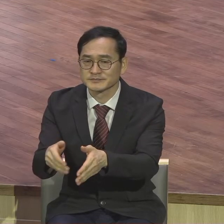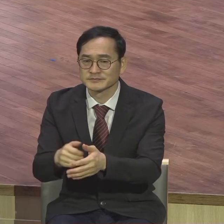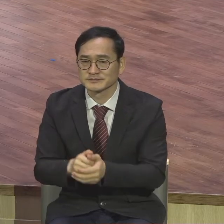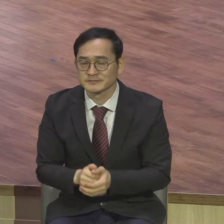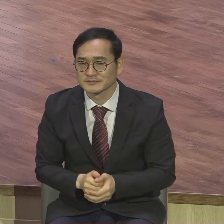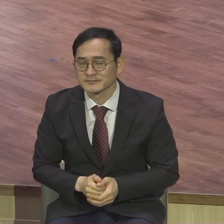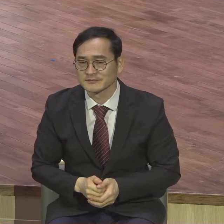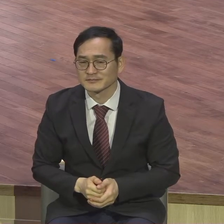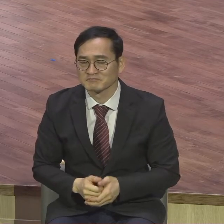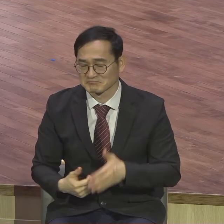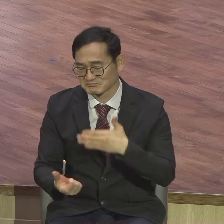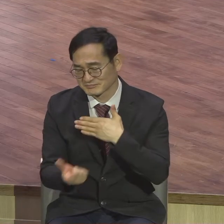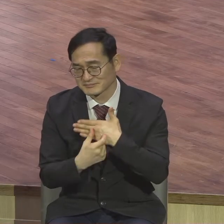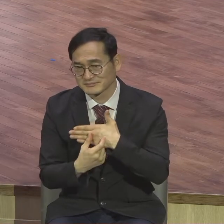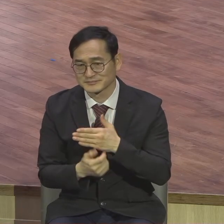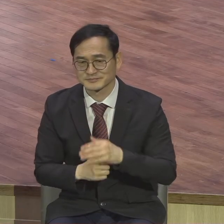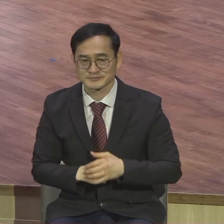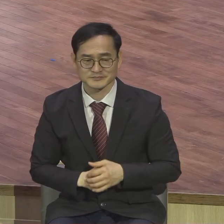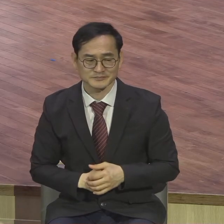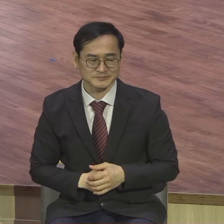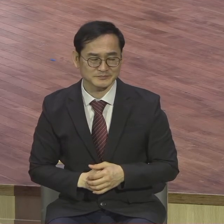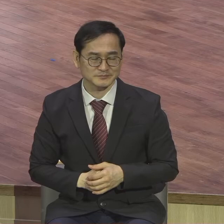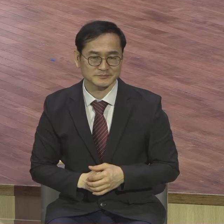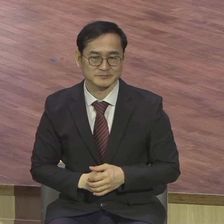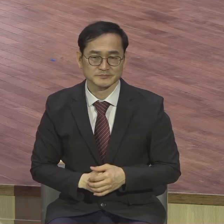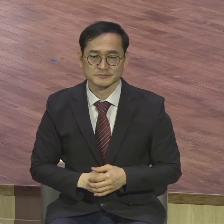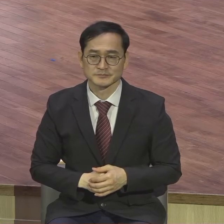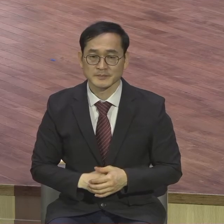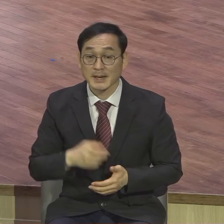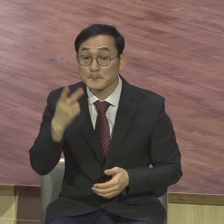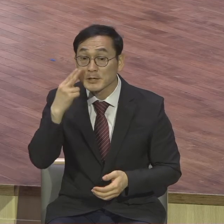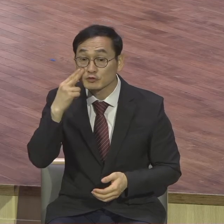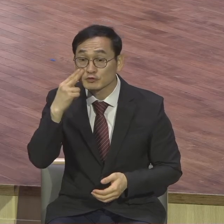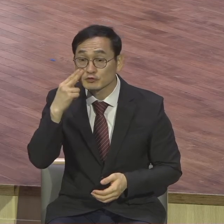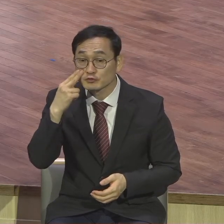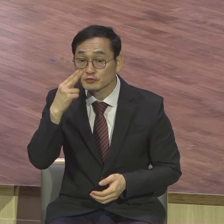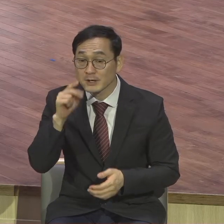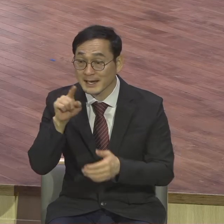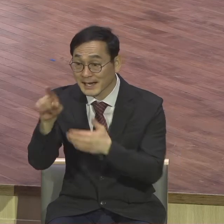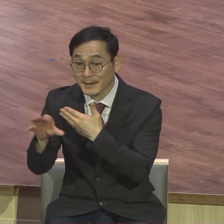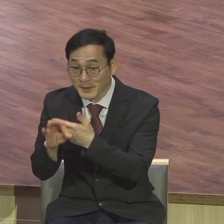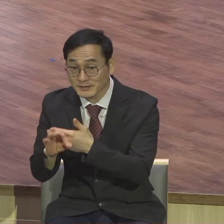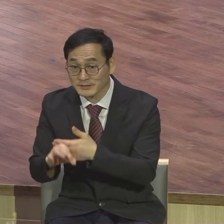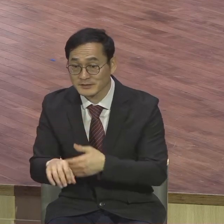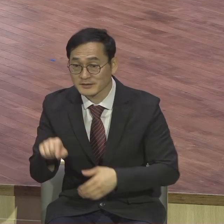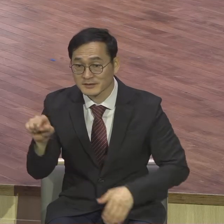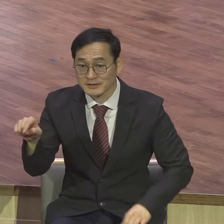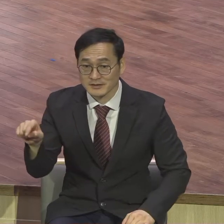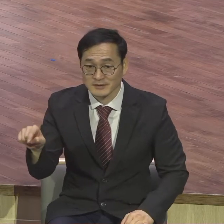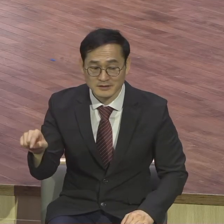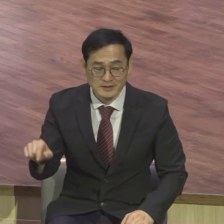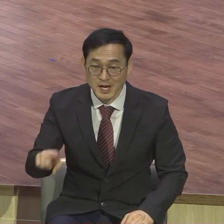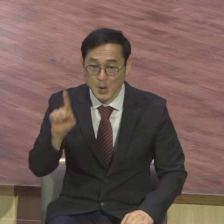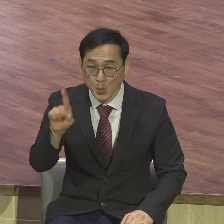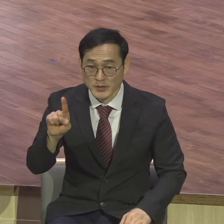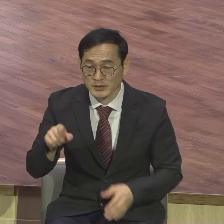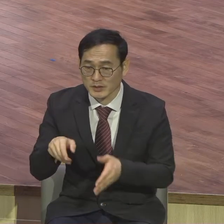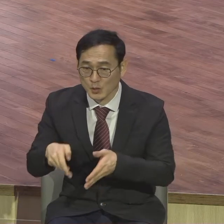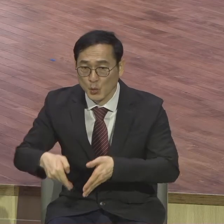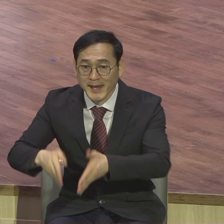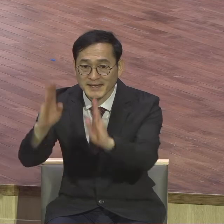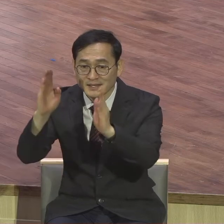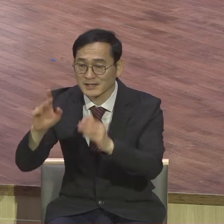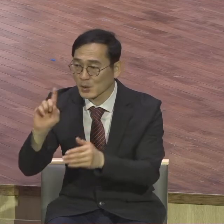미국 가면요, 원웨이라고 쓴 길이 많아요. 우리나라 말은 일방통행이지. 원웨이, 원웨이, 원웨이